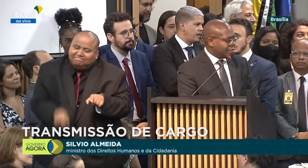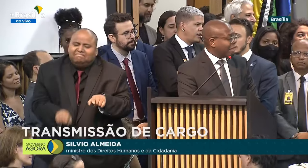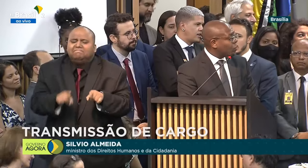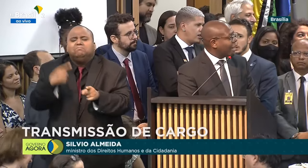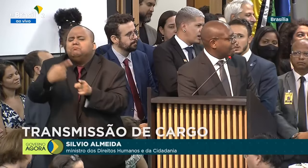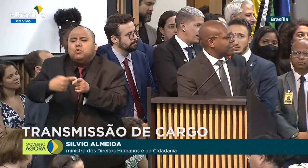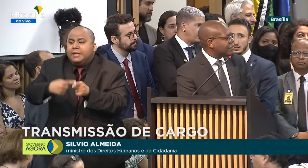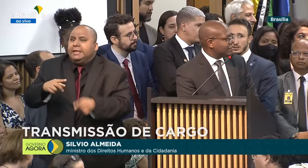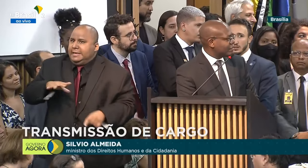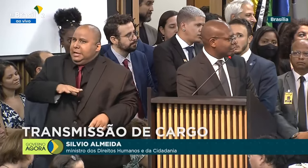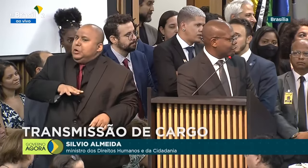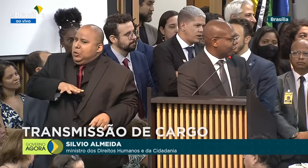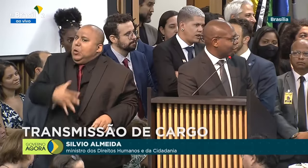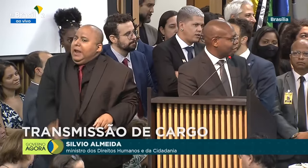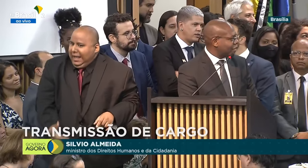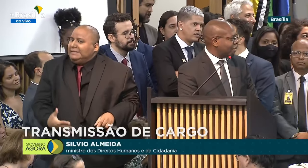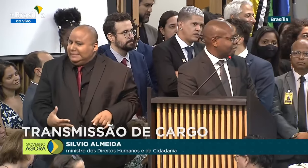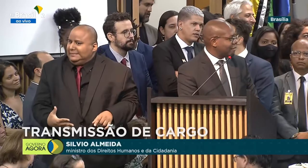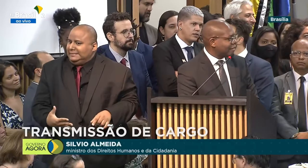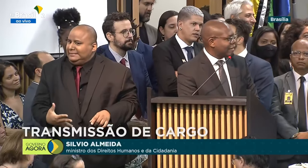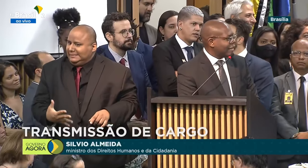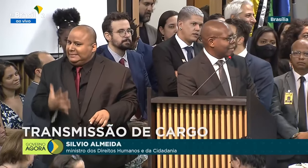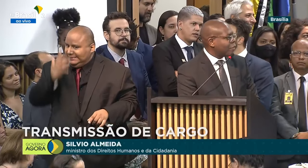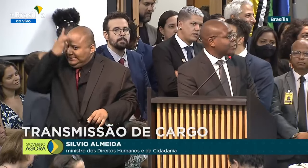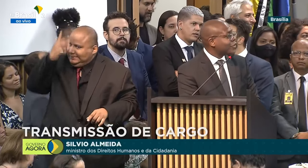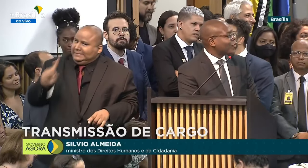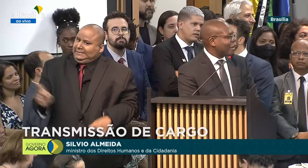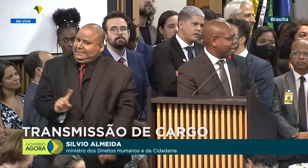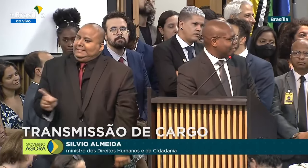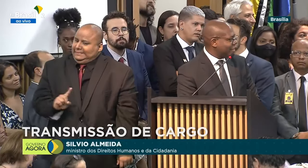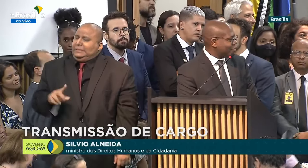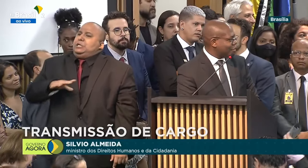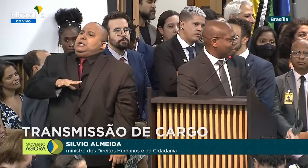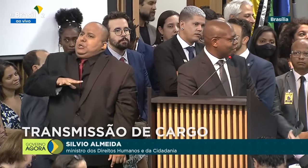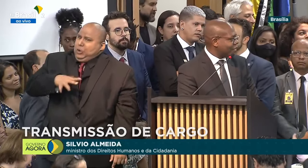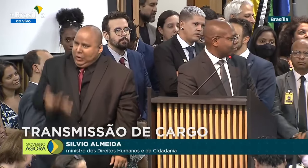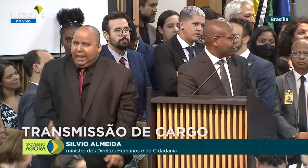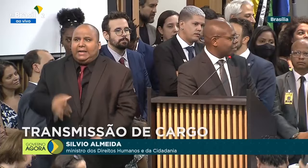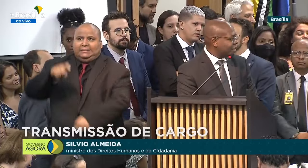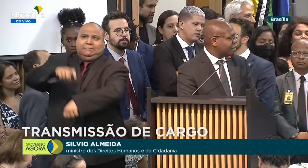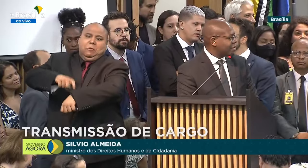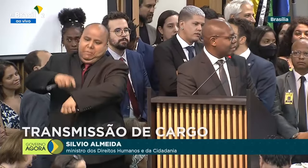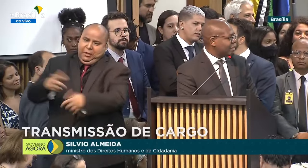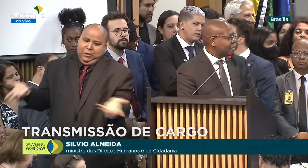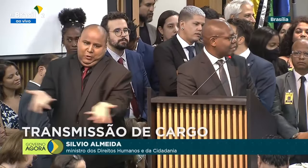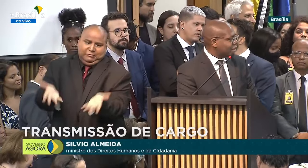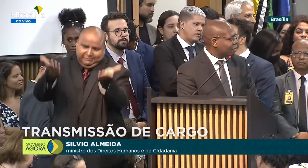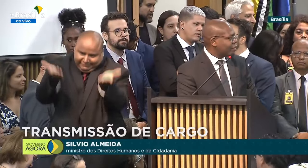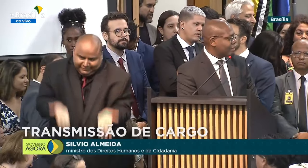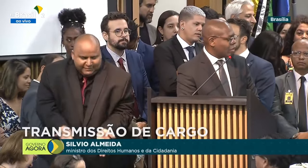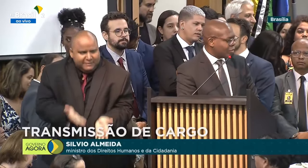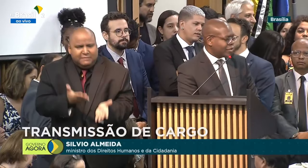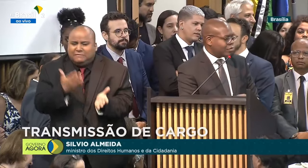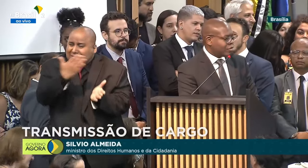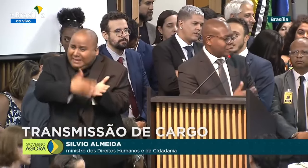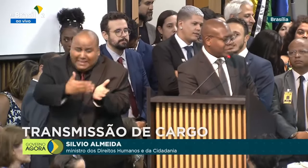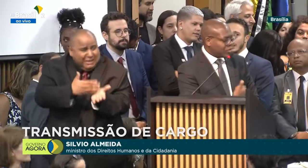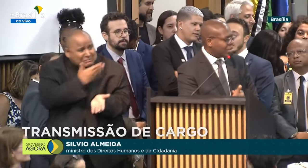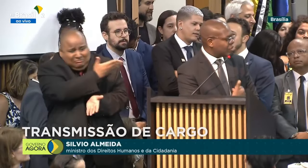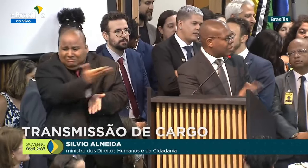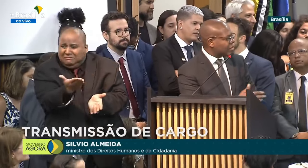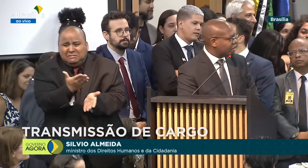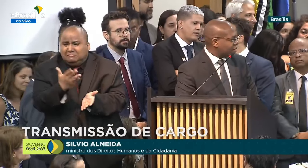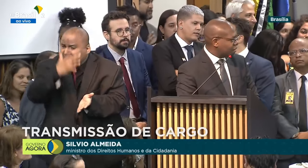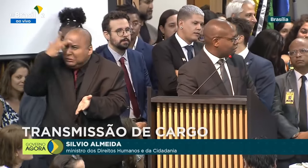pela coragem porque eu acho que é preciso ter coragem nesse momento então vocês são algumas das pessoas